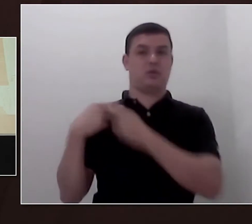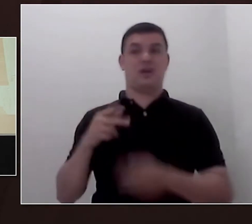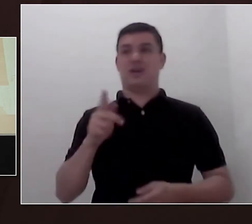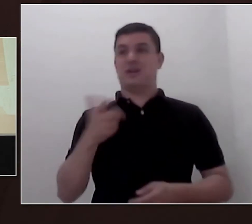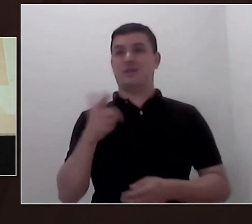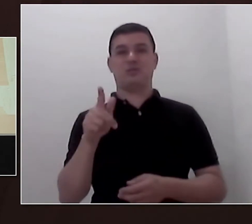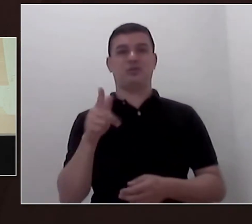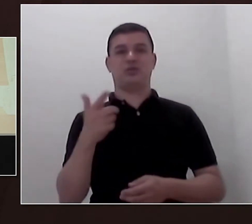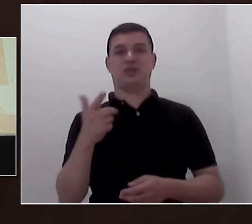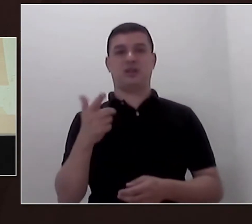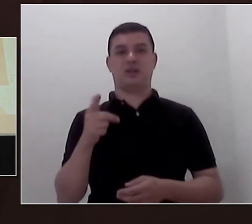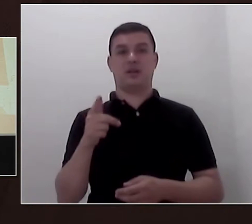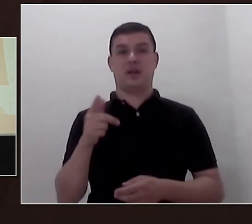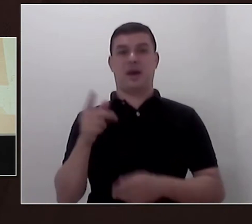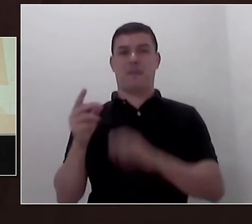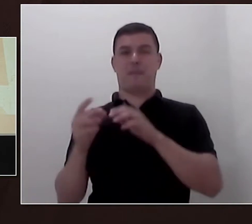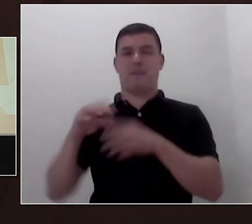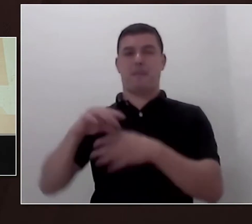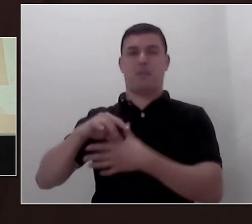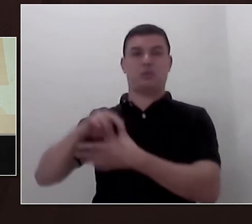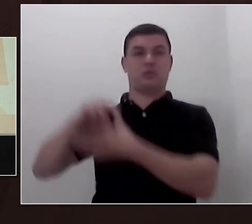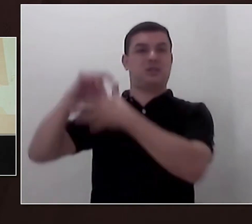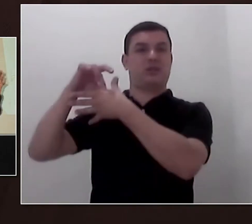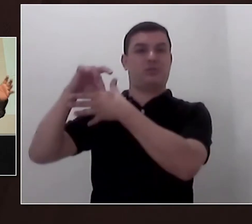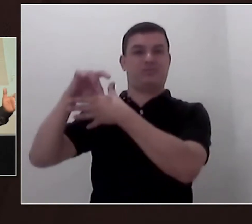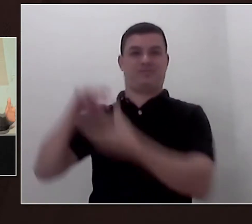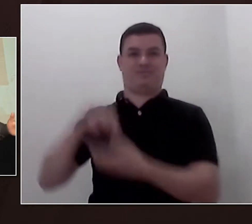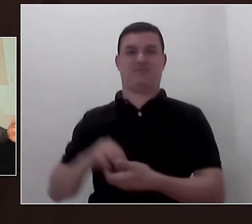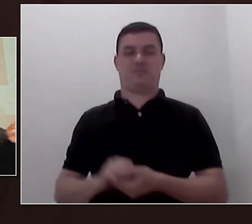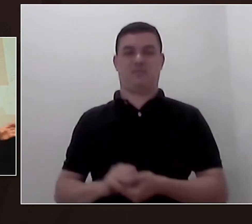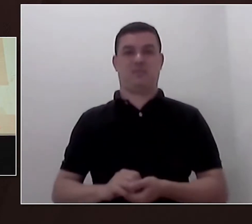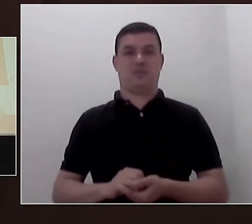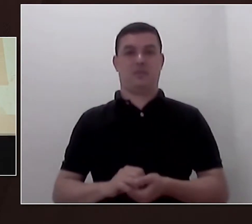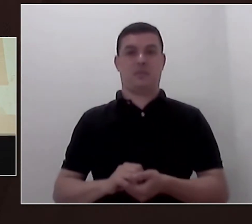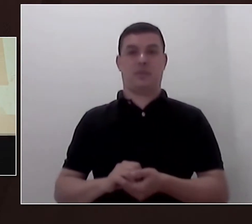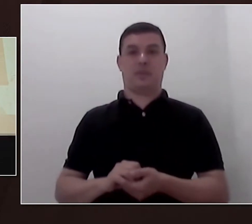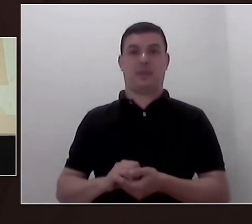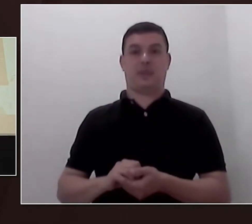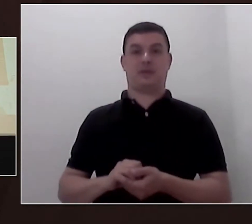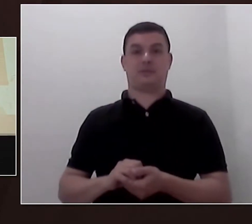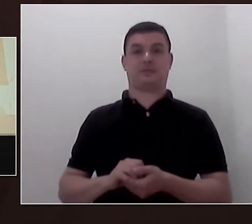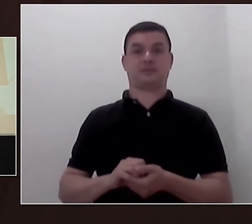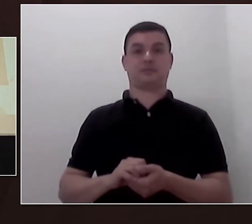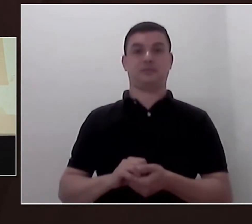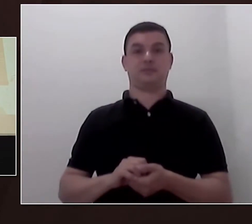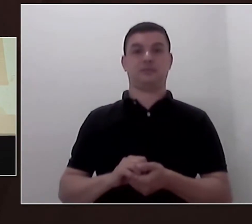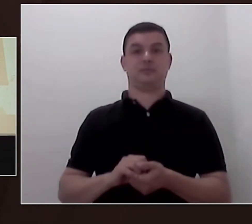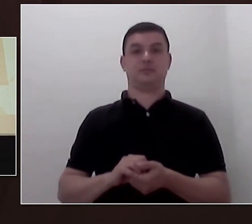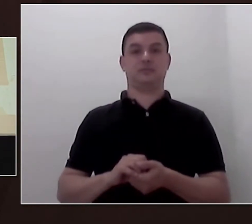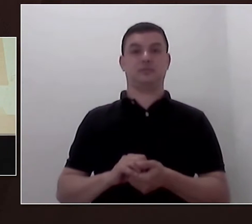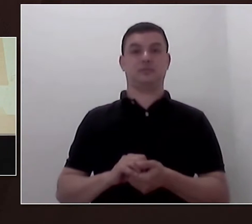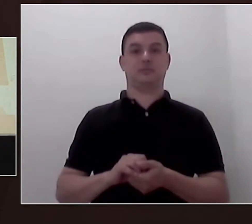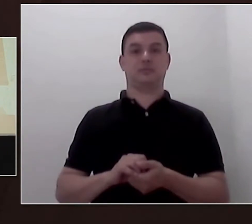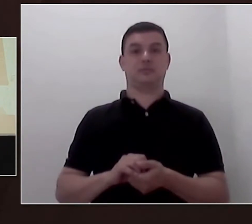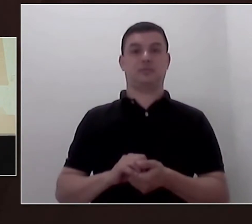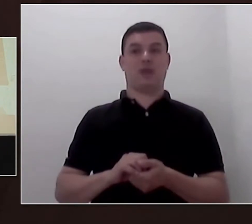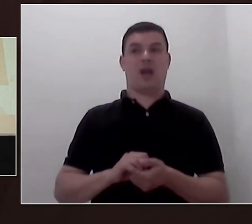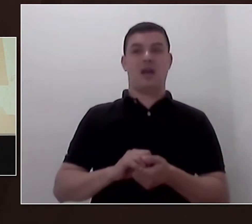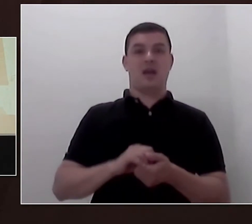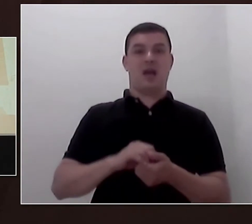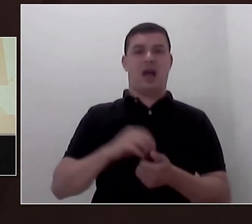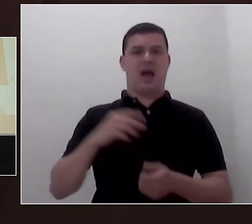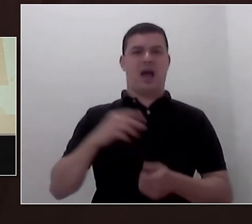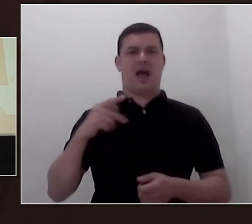uma consequência da bonança. Quando vem a perseguição, os bispos eram mortos. E quando vem